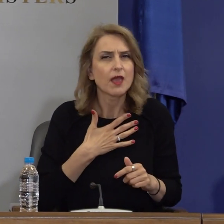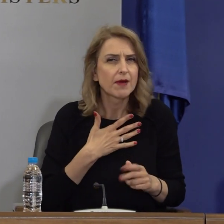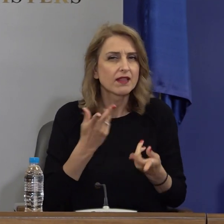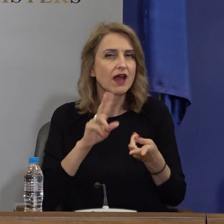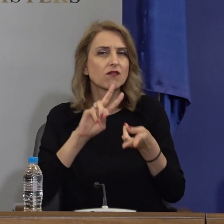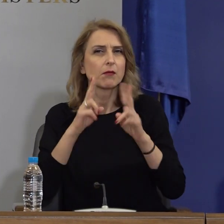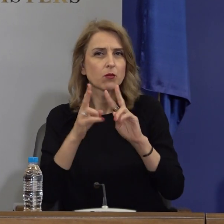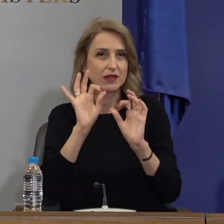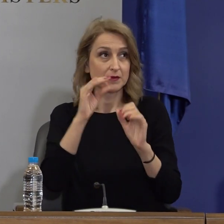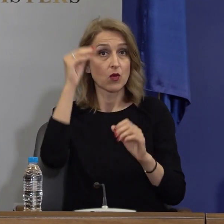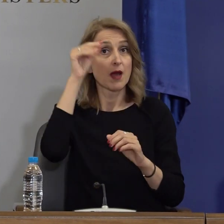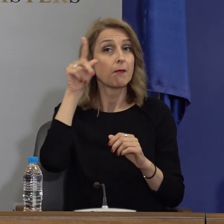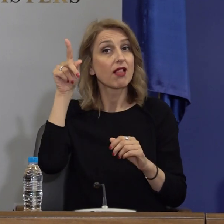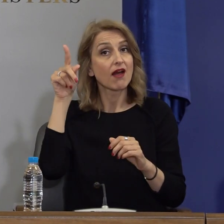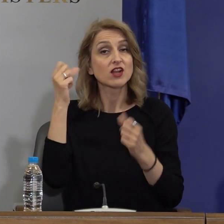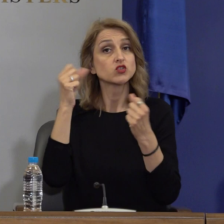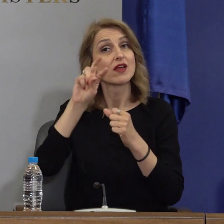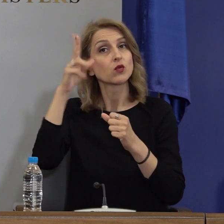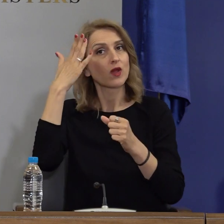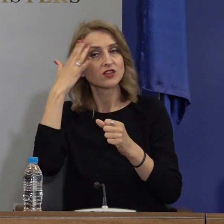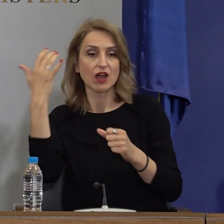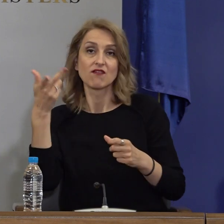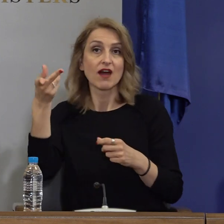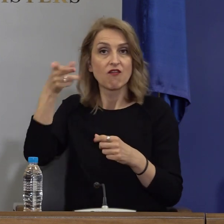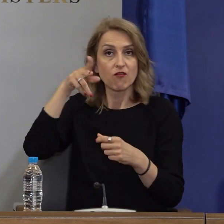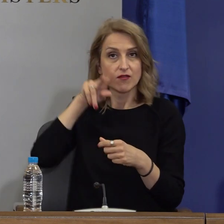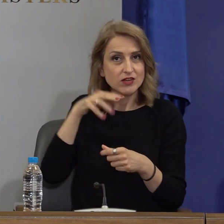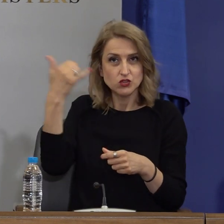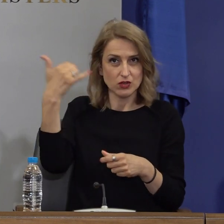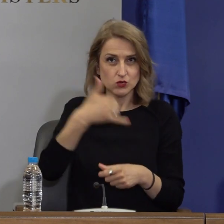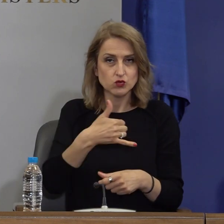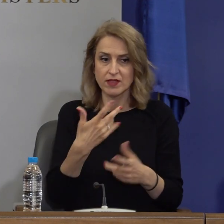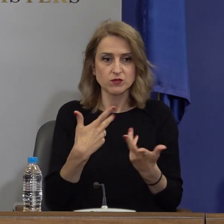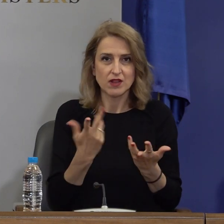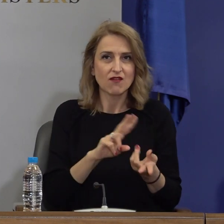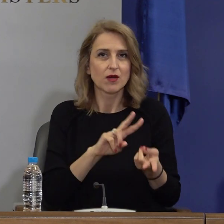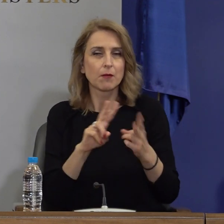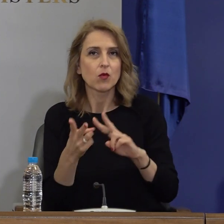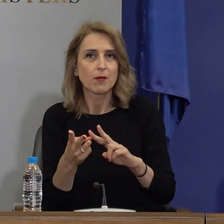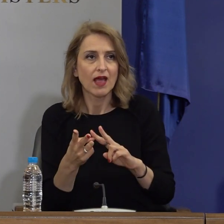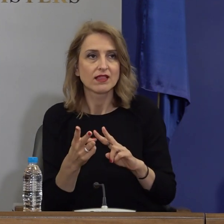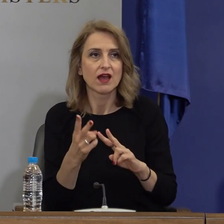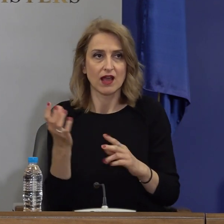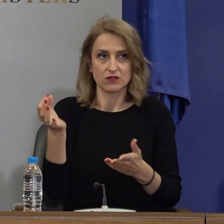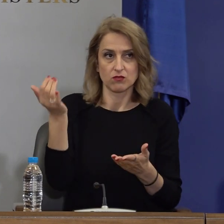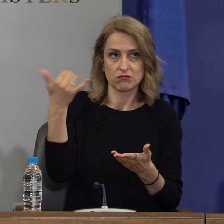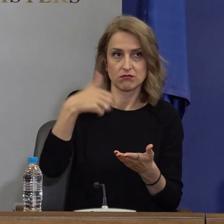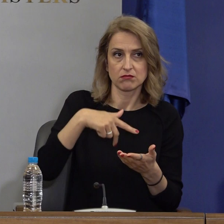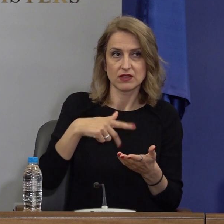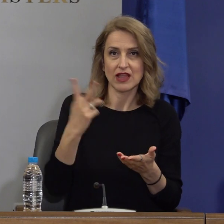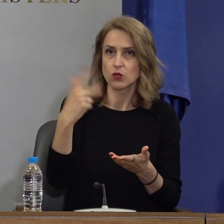се връщат от чужбина с оглед на това, че в много държави има по-силно брой заразени и някаква промяна при заведенията? Благодаря